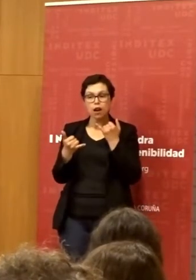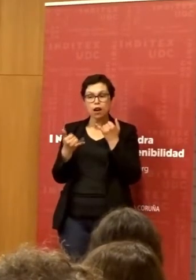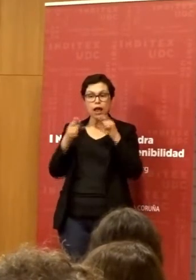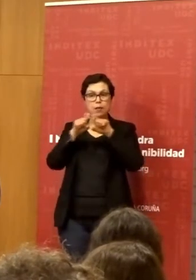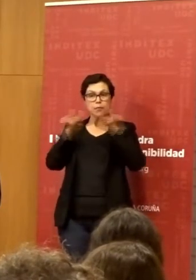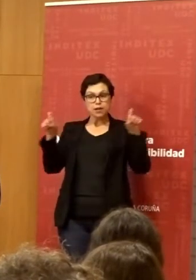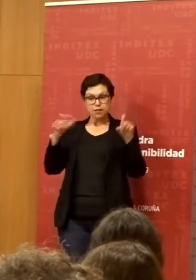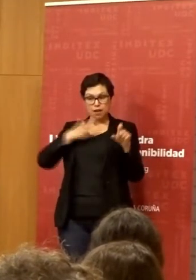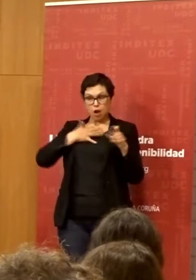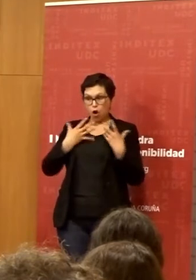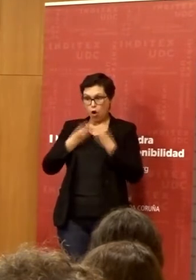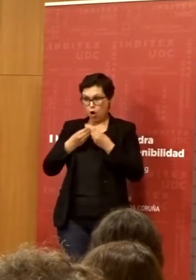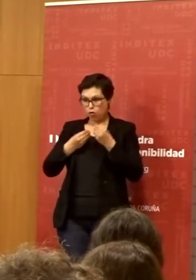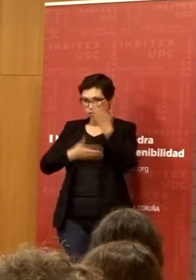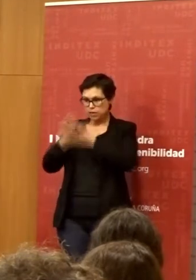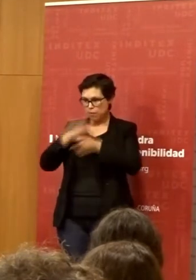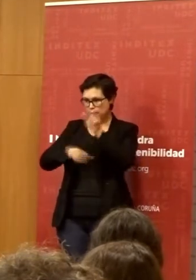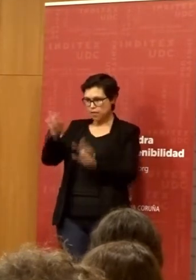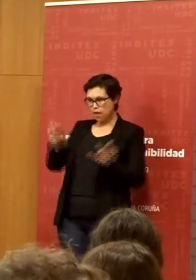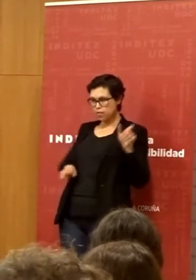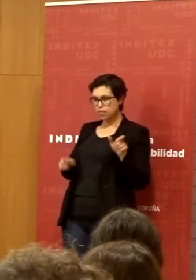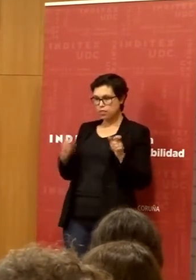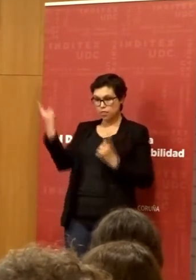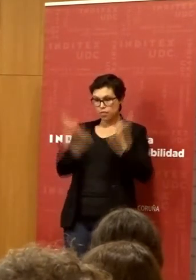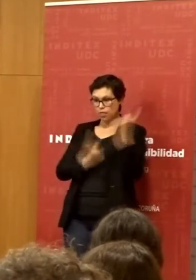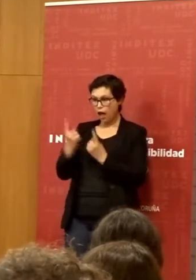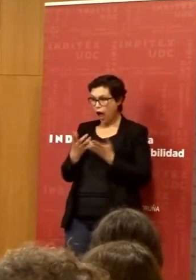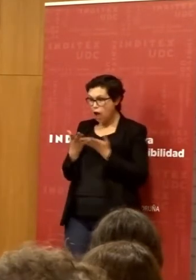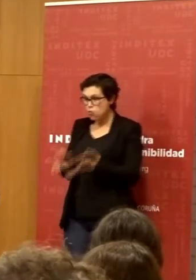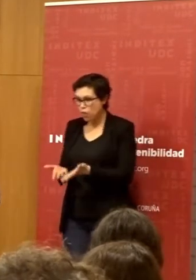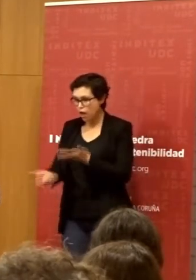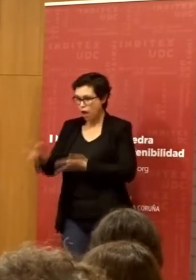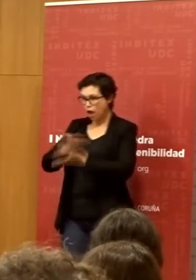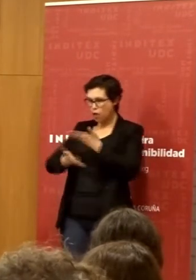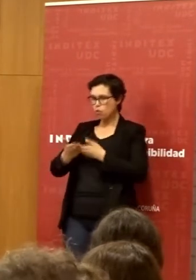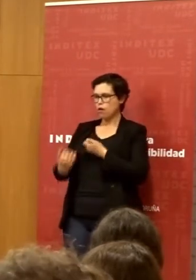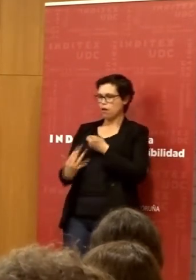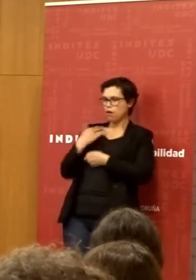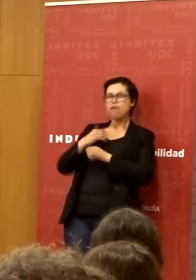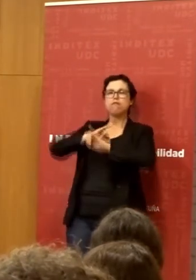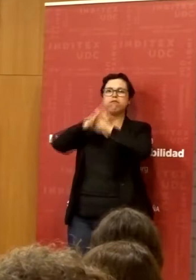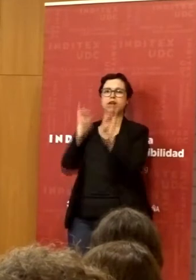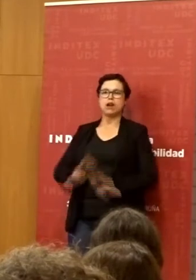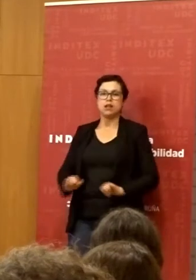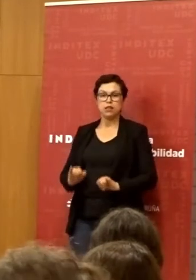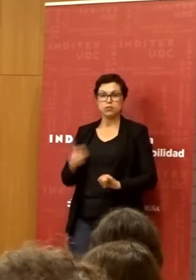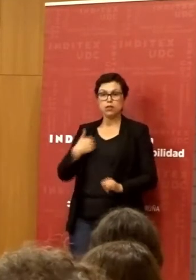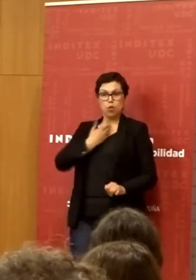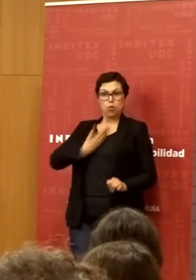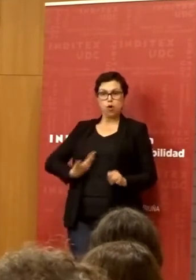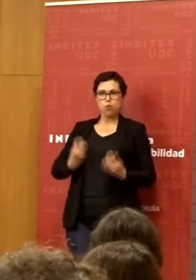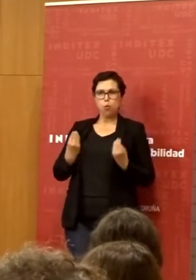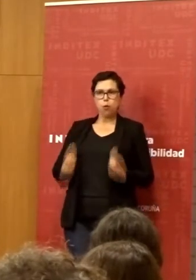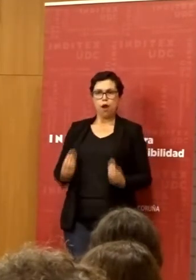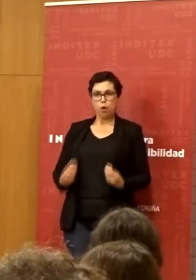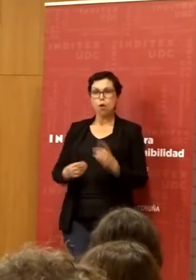discapacidad en tu empresa, haber ayudado a personas con discapacidad, te hace más feliz. Y por tanto, no solo eres un buen empresario, sino que